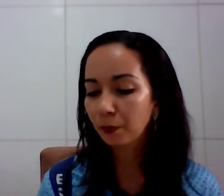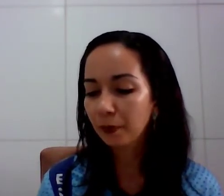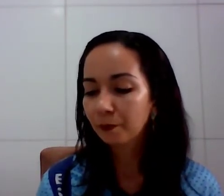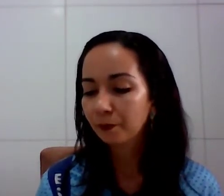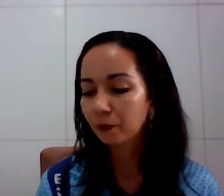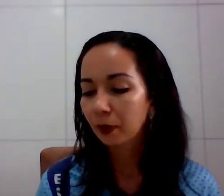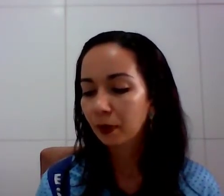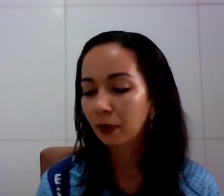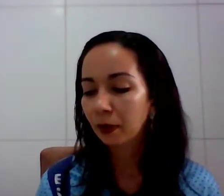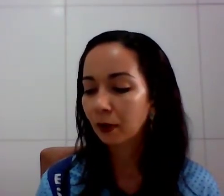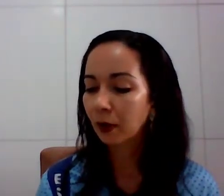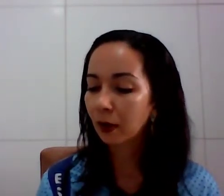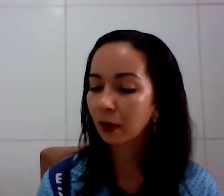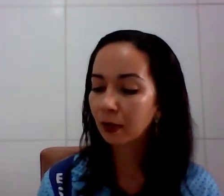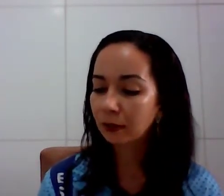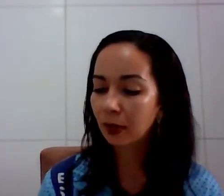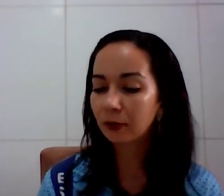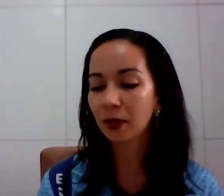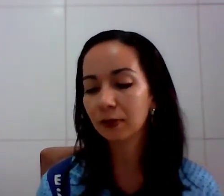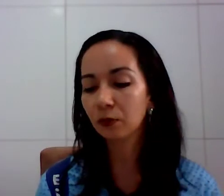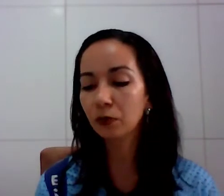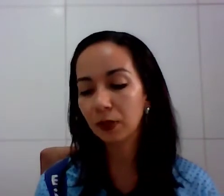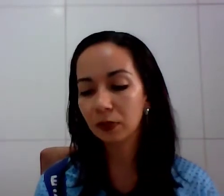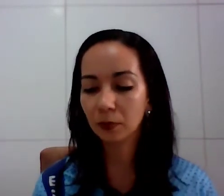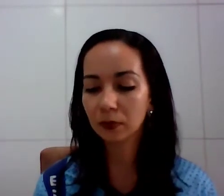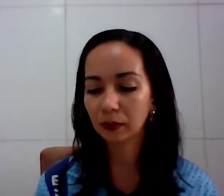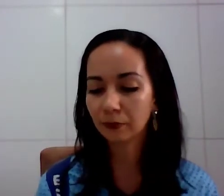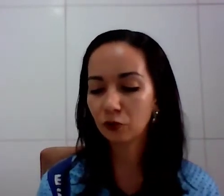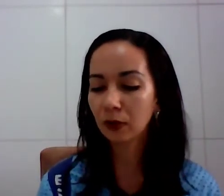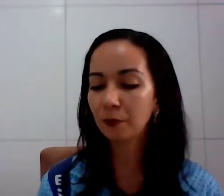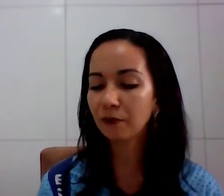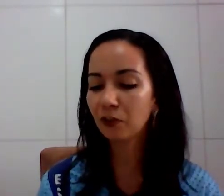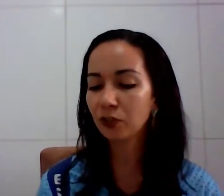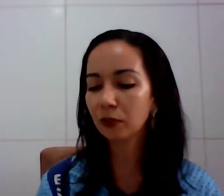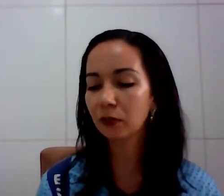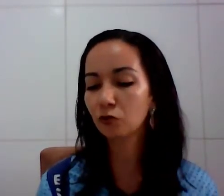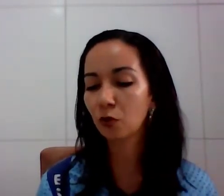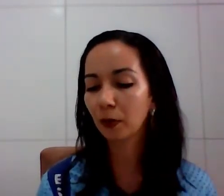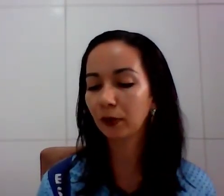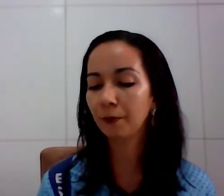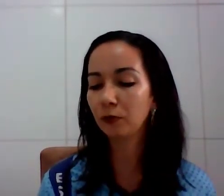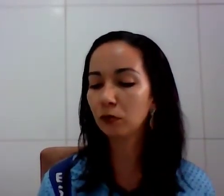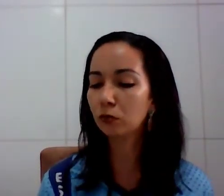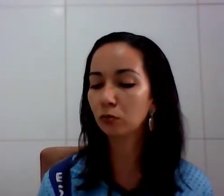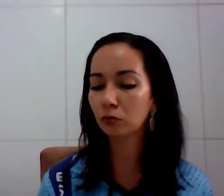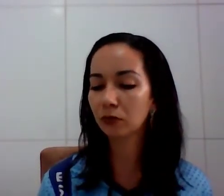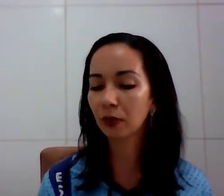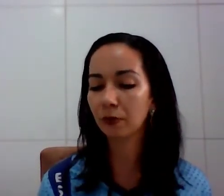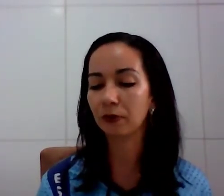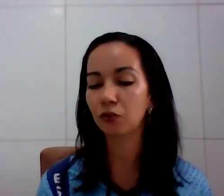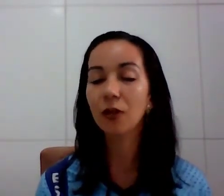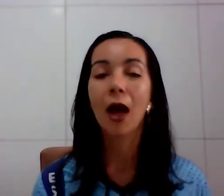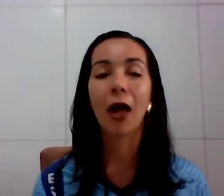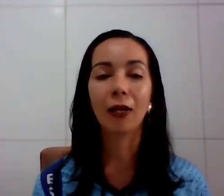sobre a realidade e a ação que os seres humanos, através do tempo, investigando seus comportamentos e suas consequências. Além